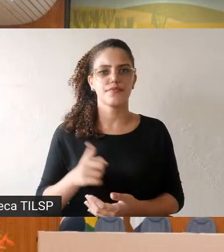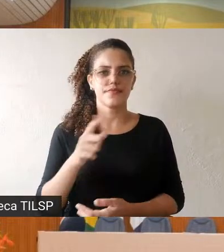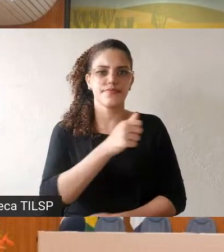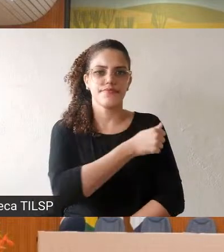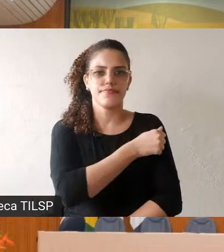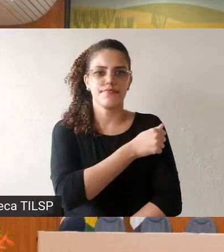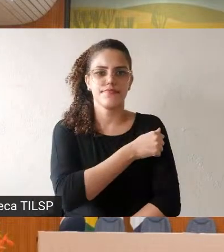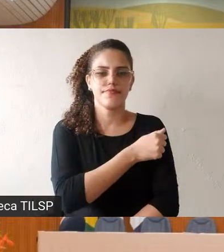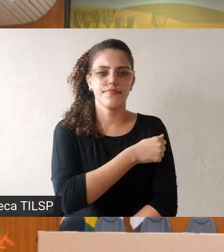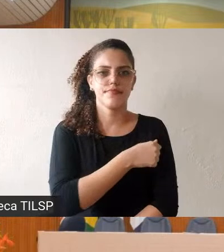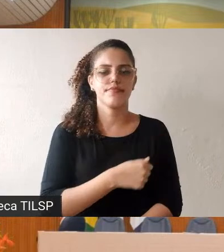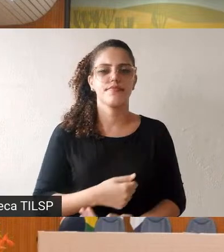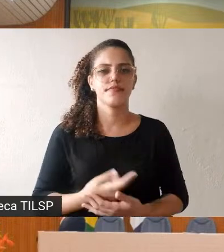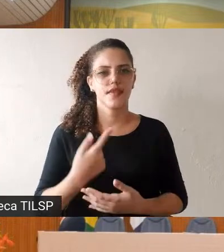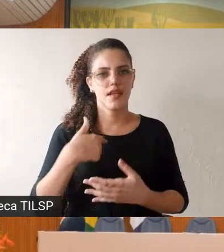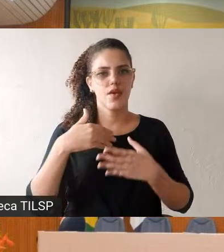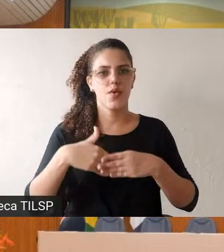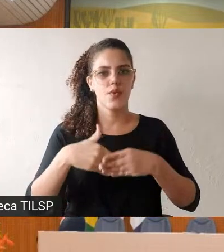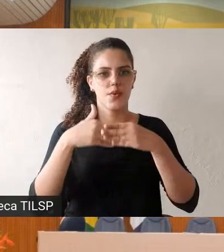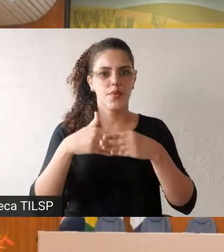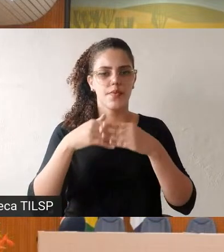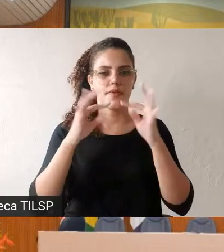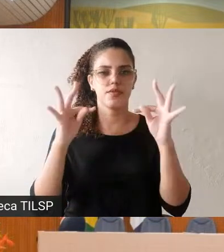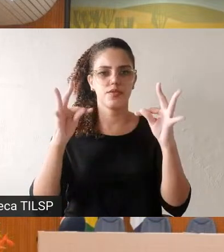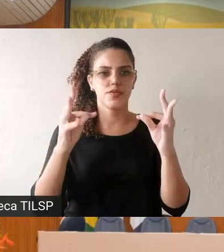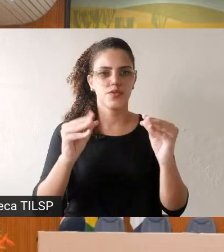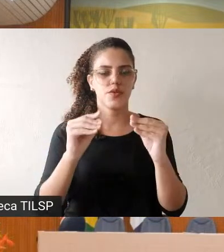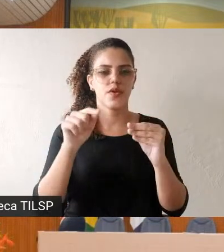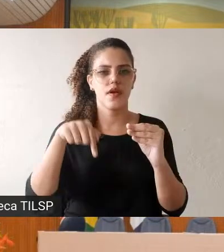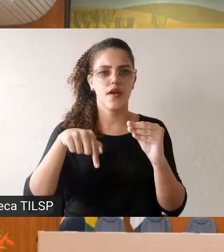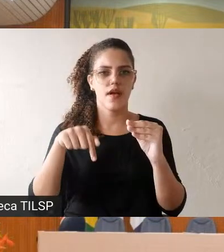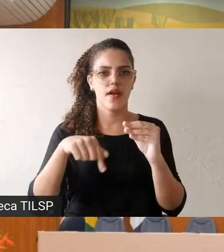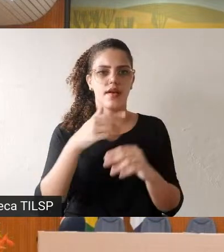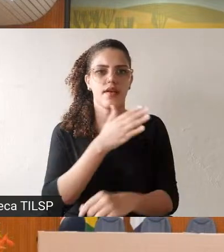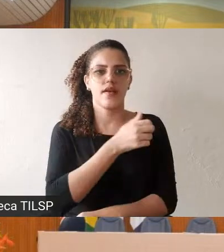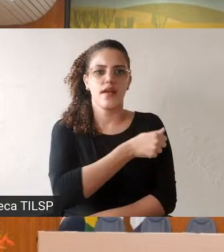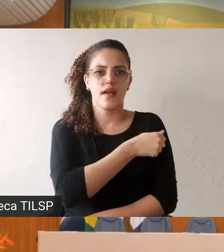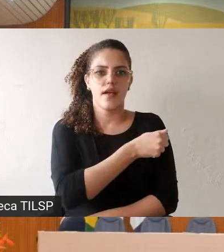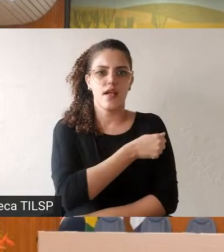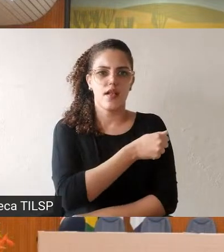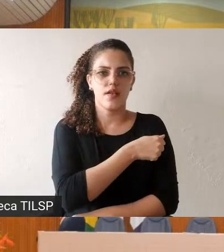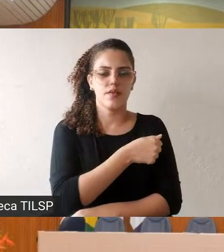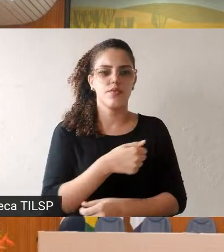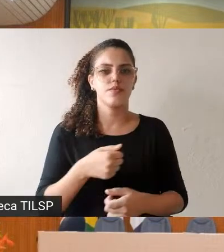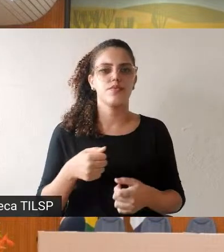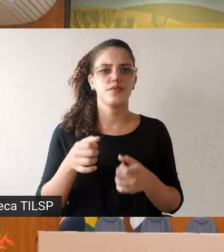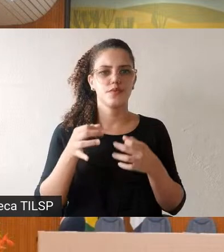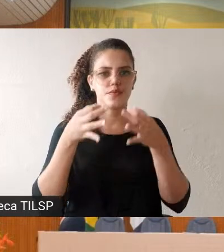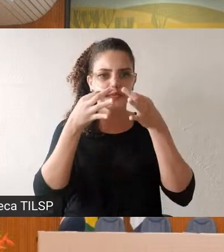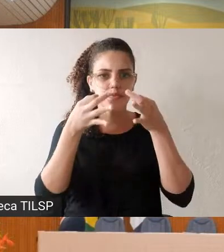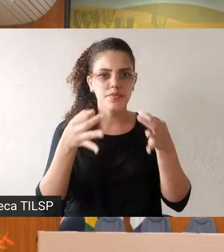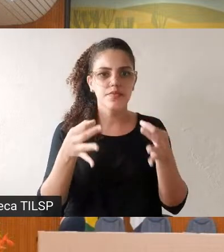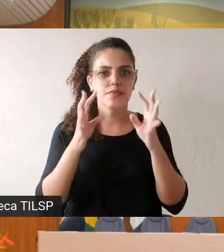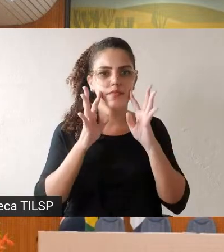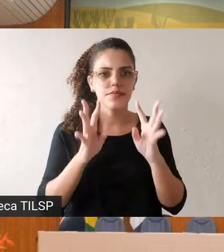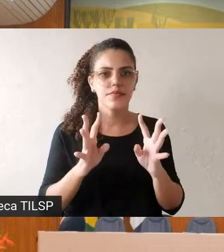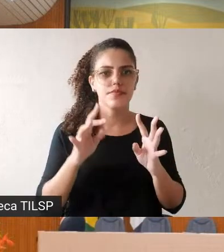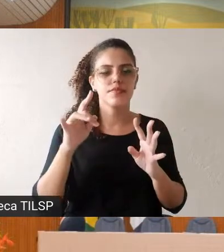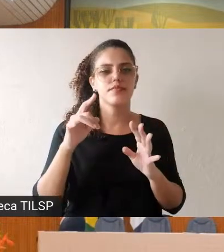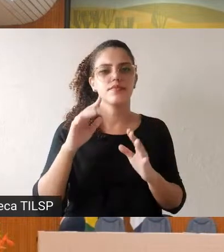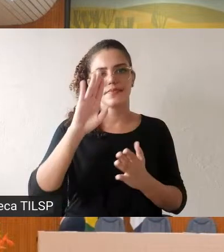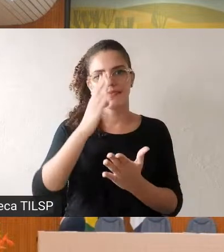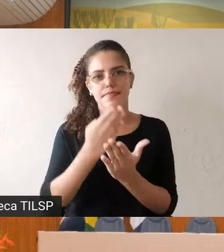eu cumprimento todos os estudantes aqui presentes, todos os estudantes que estão conosco, que confiam na